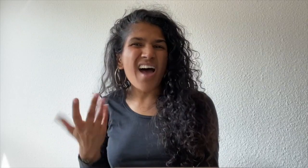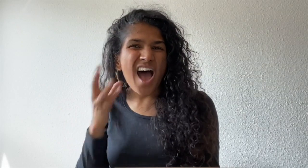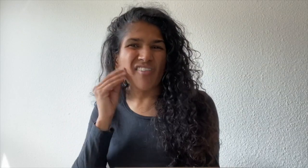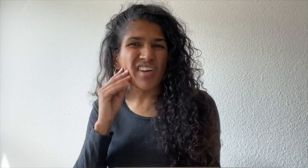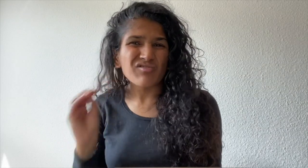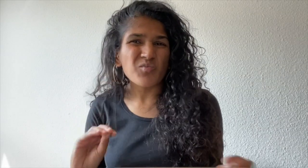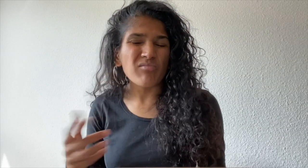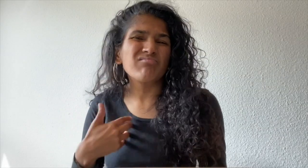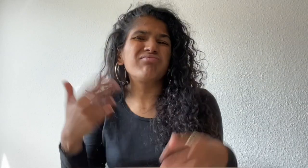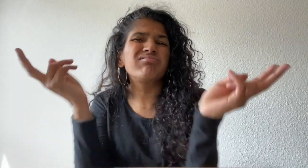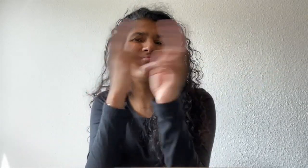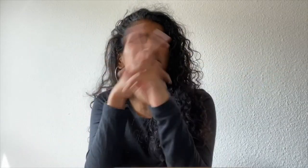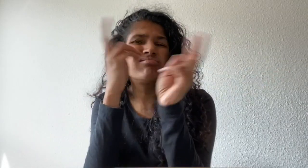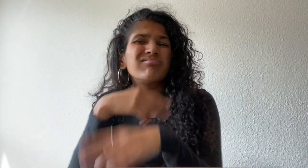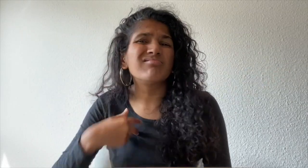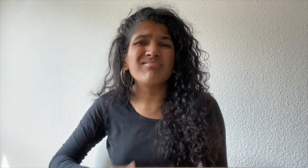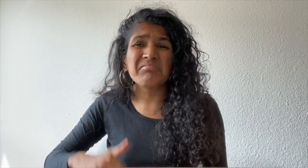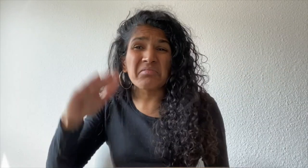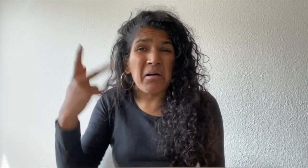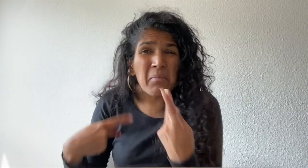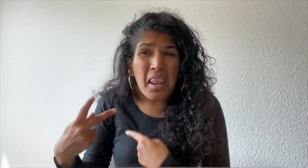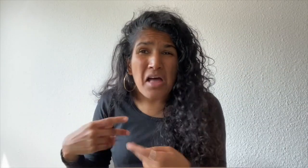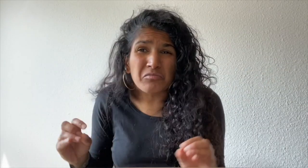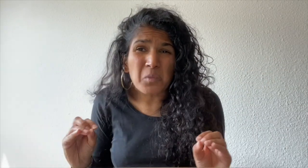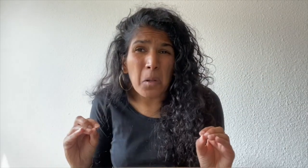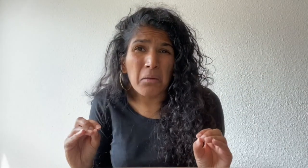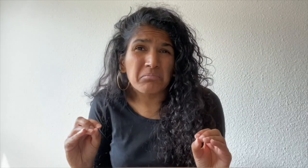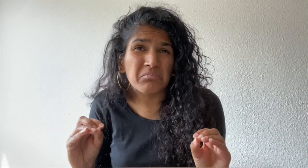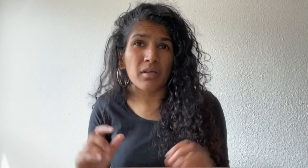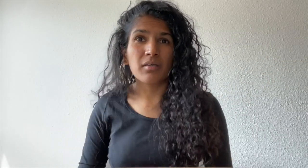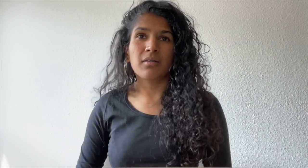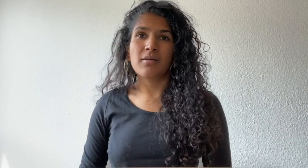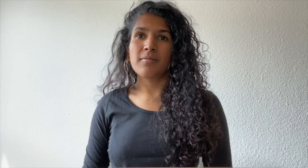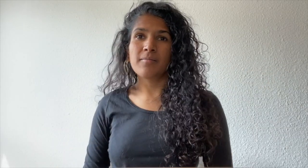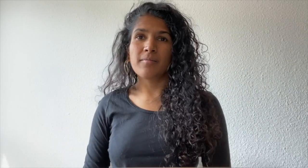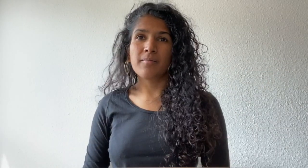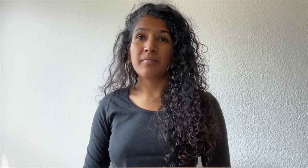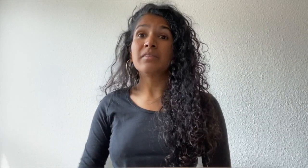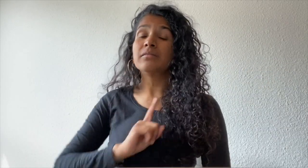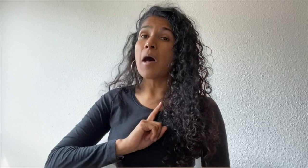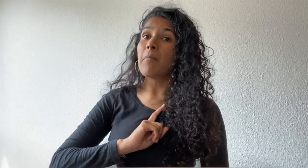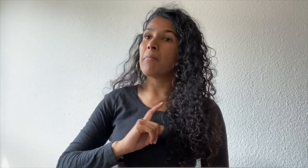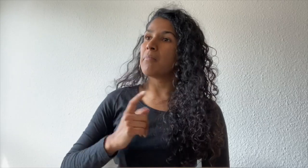Während ihrer Sozialisation machen sie keinerlei rassistische Diskriminierungserfahrungen.